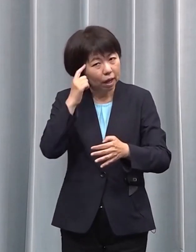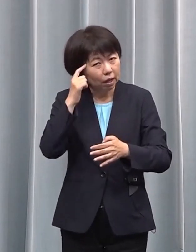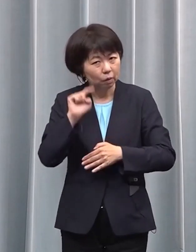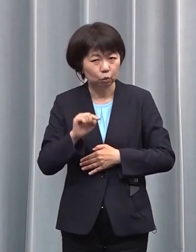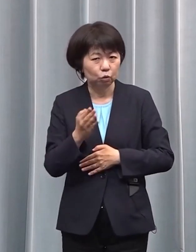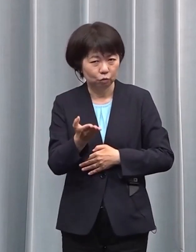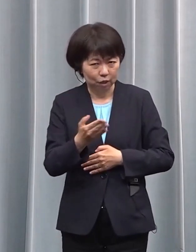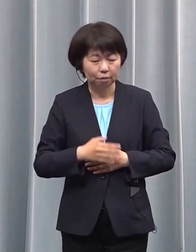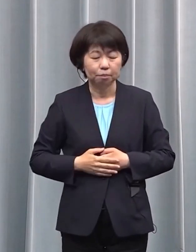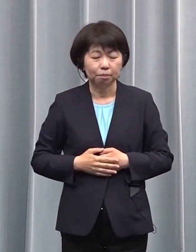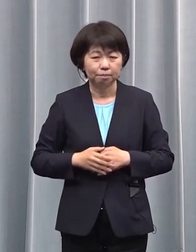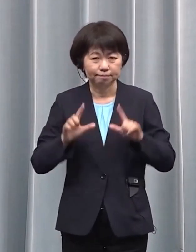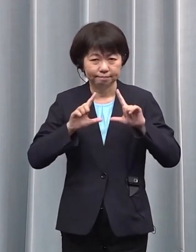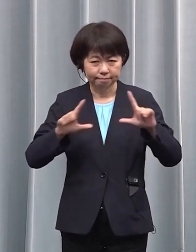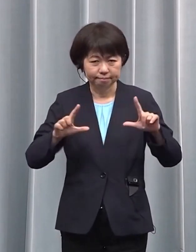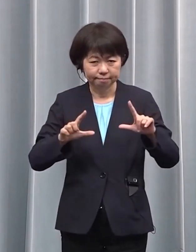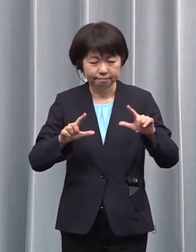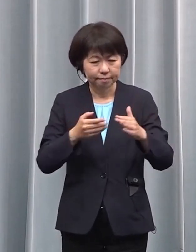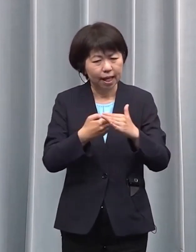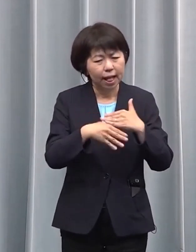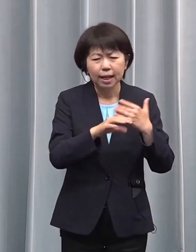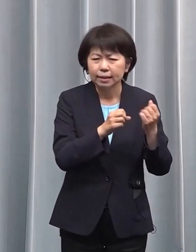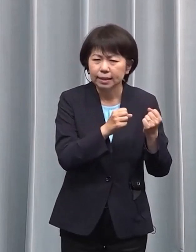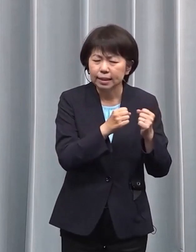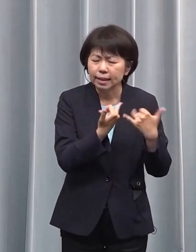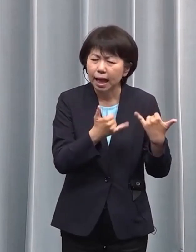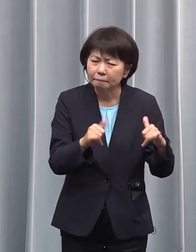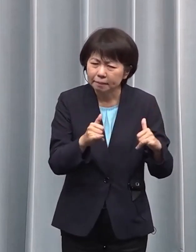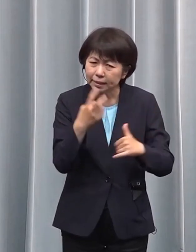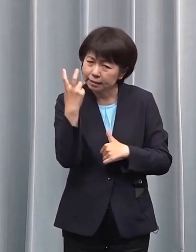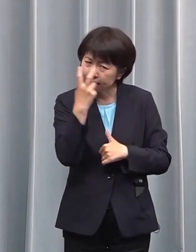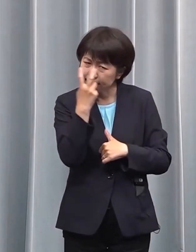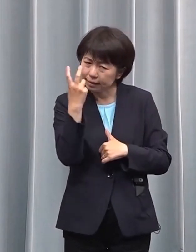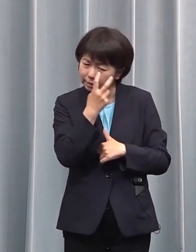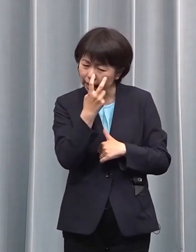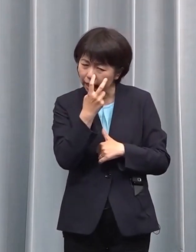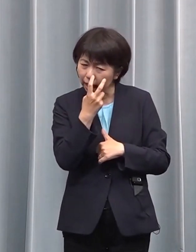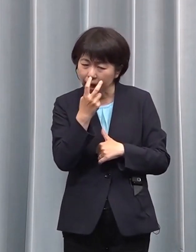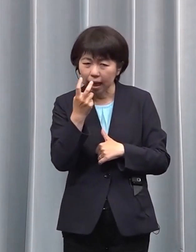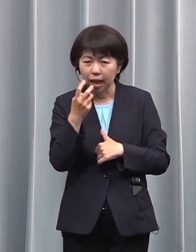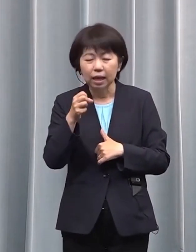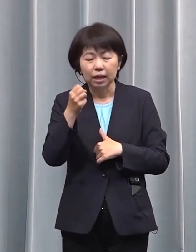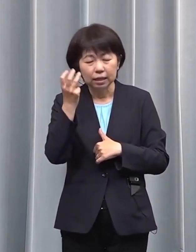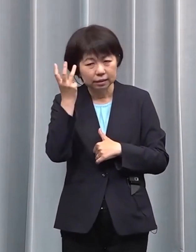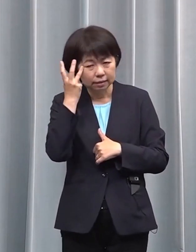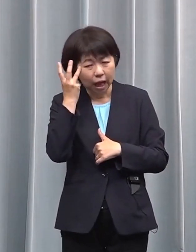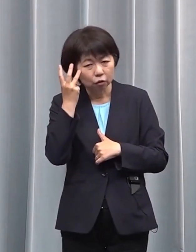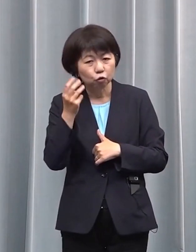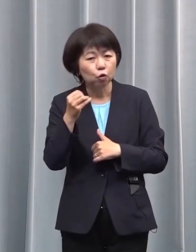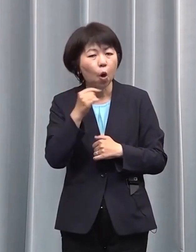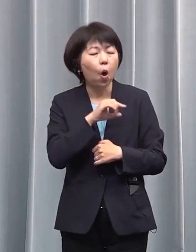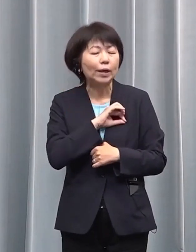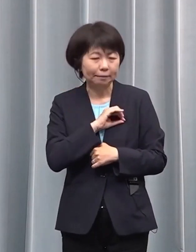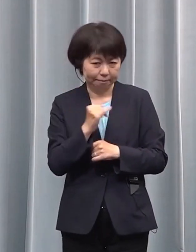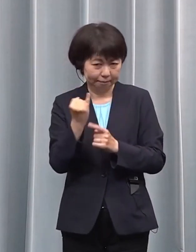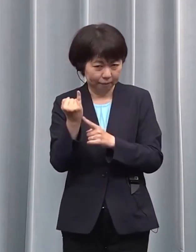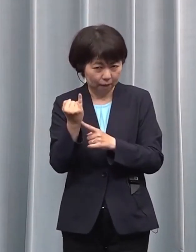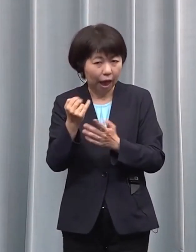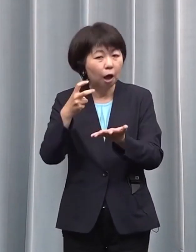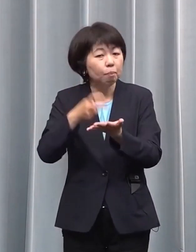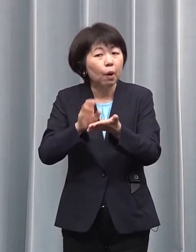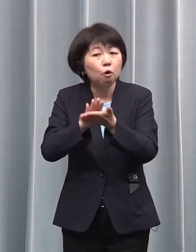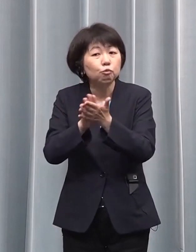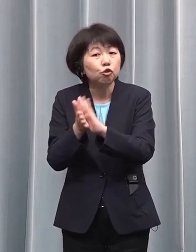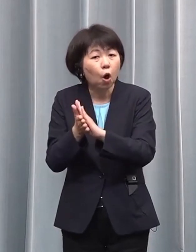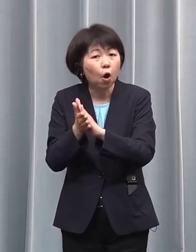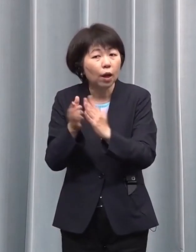難民審査参与員は法務大臣が任命するものと承知しており、そのような位置づけの参与員に関する